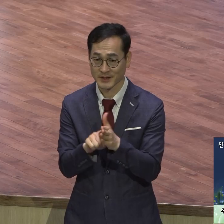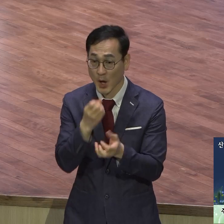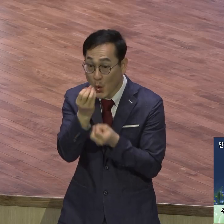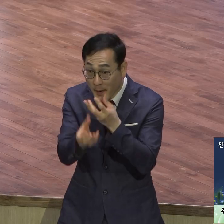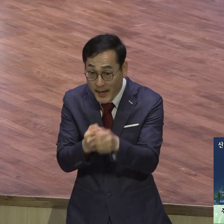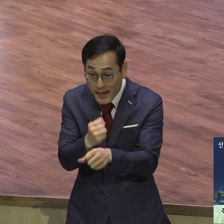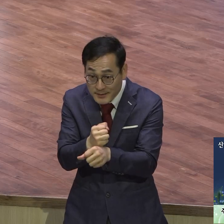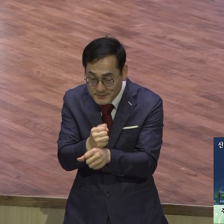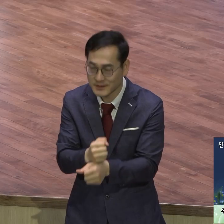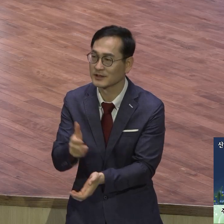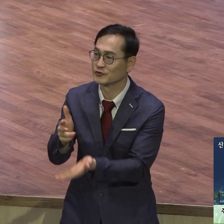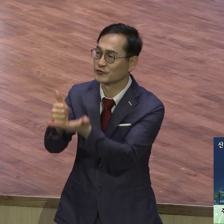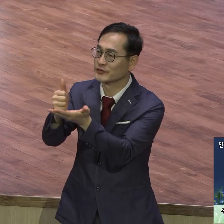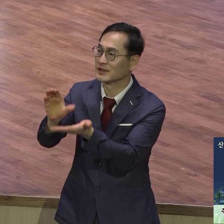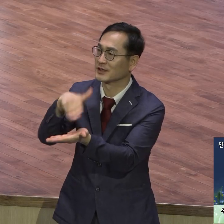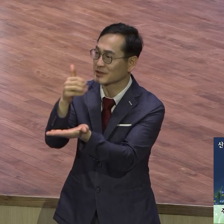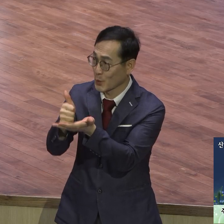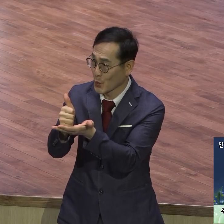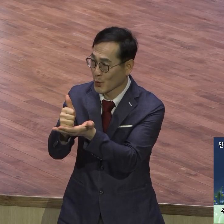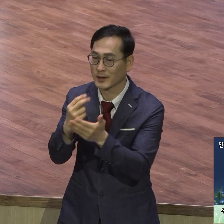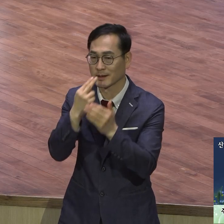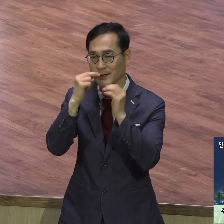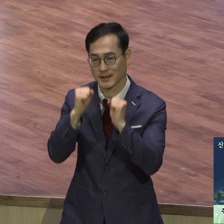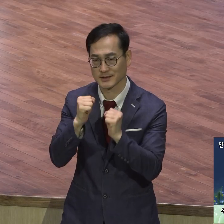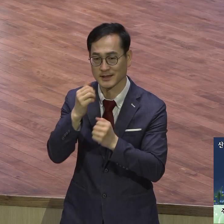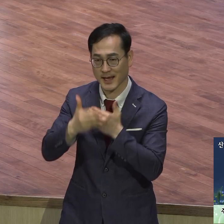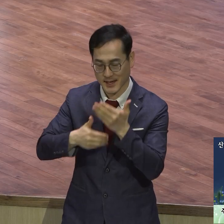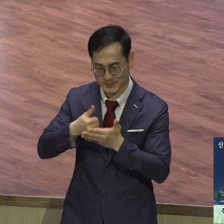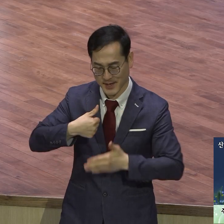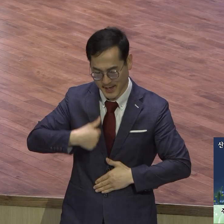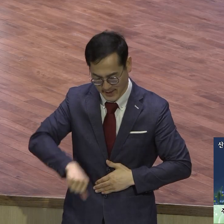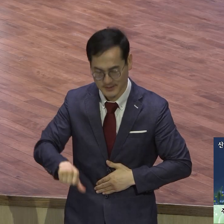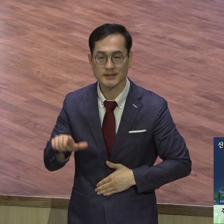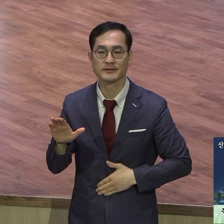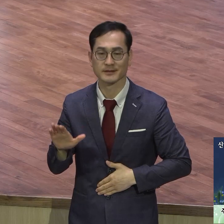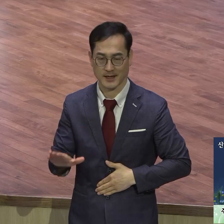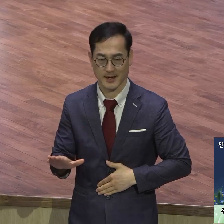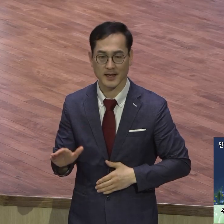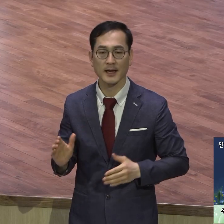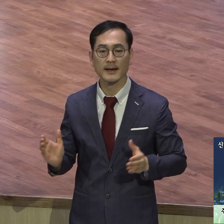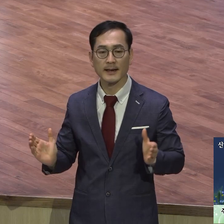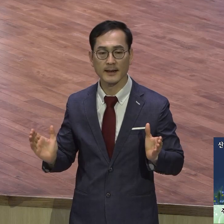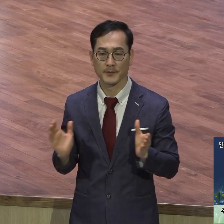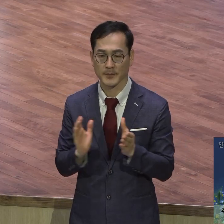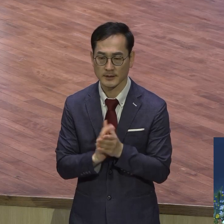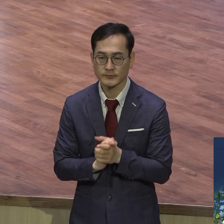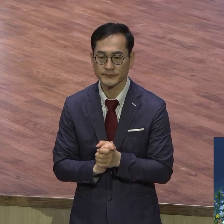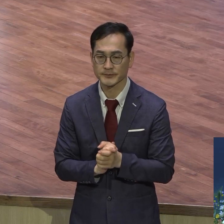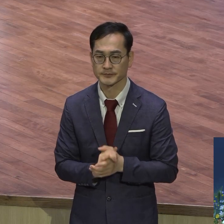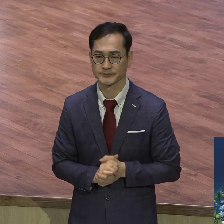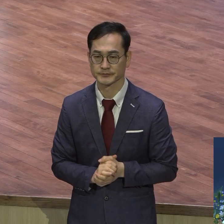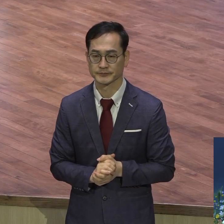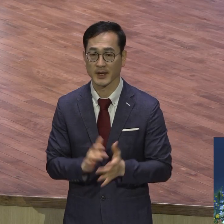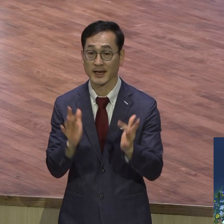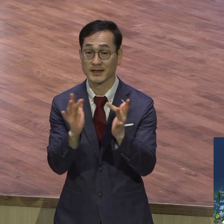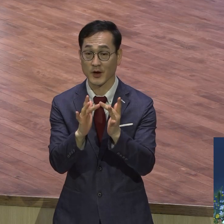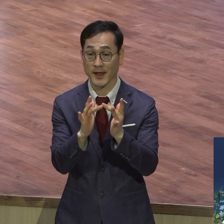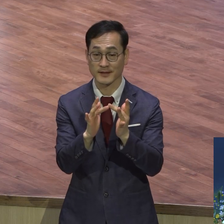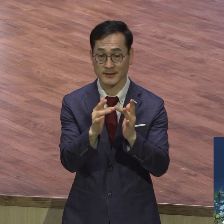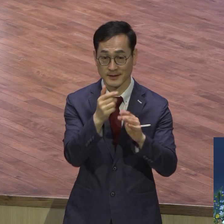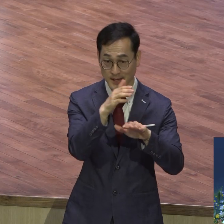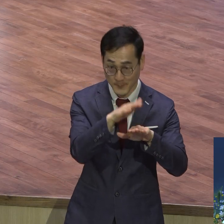주는 그리스도시오 살아계신 하나님의 아들이십니다. 아멘 우리 온라인 예배드리는